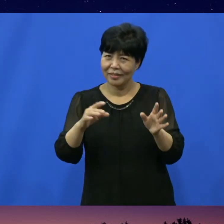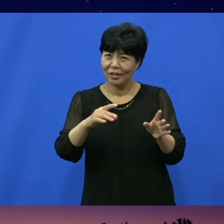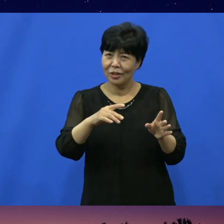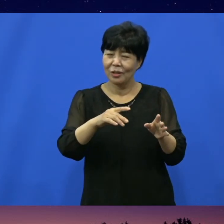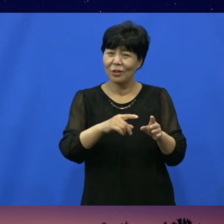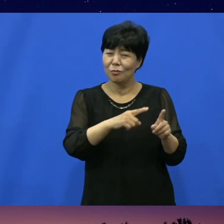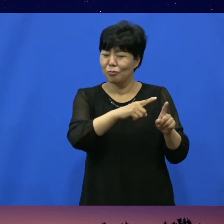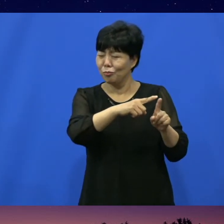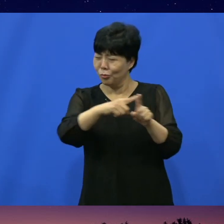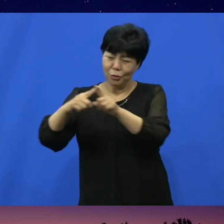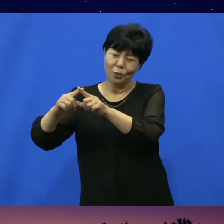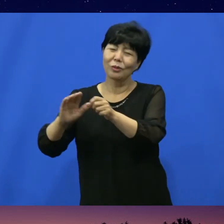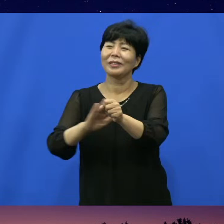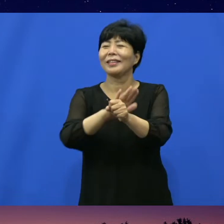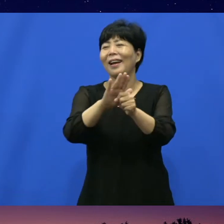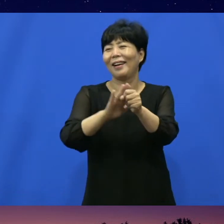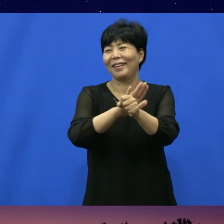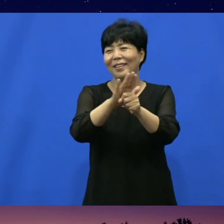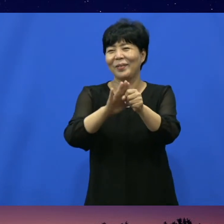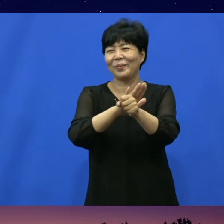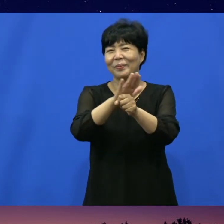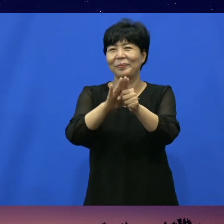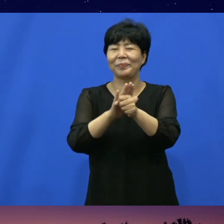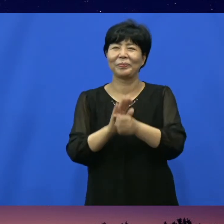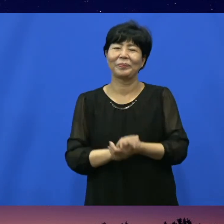사랑. 조건이 없어요.